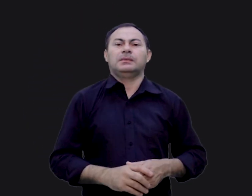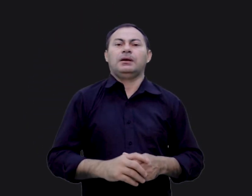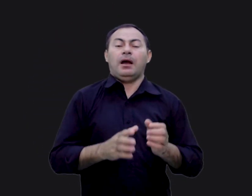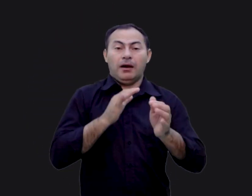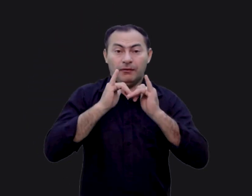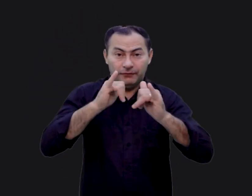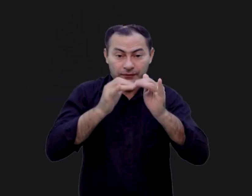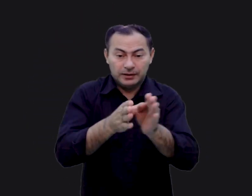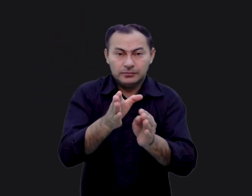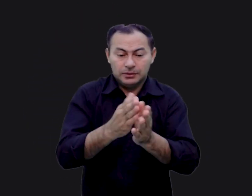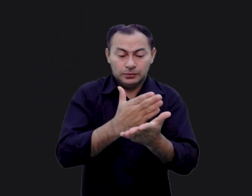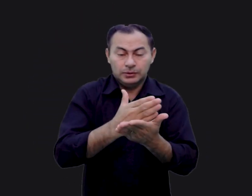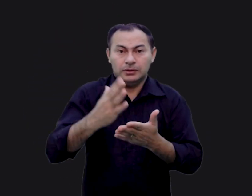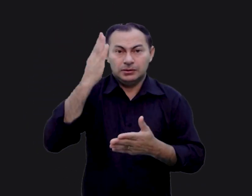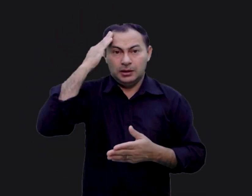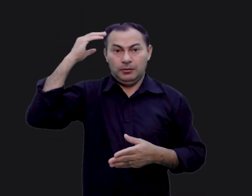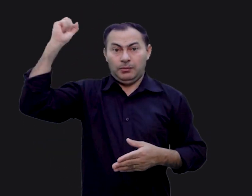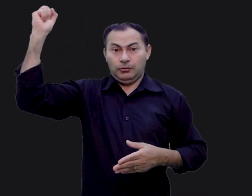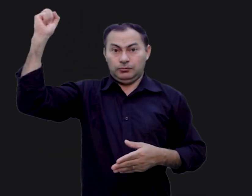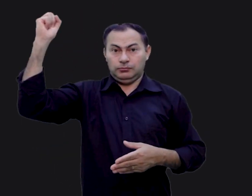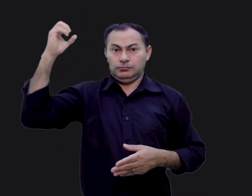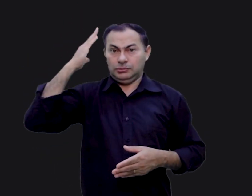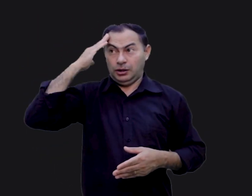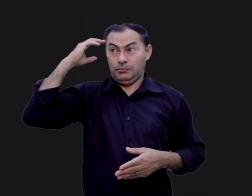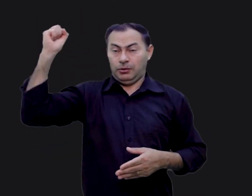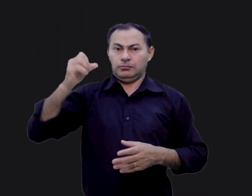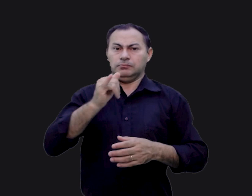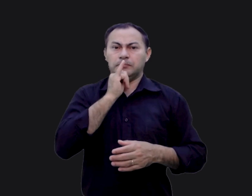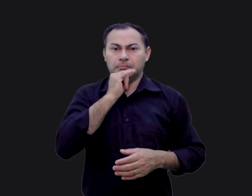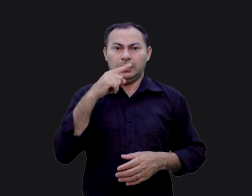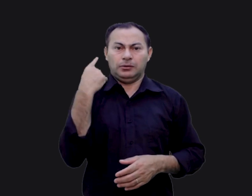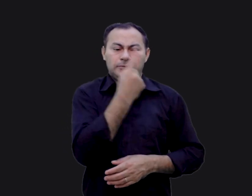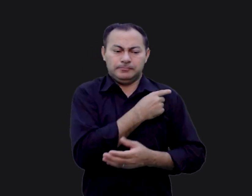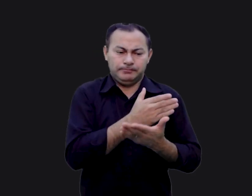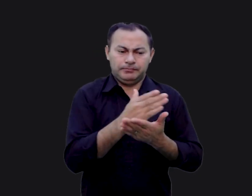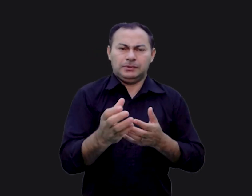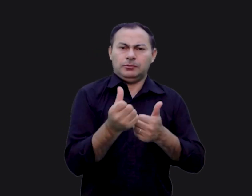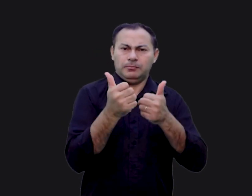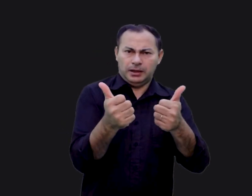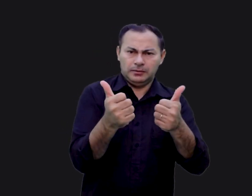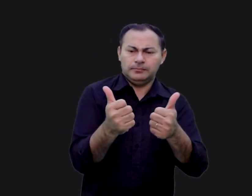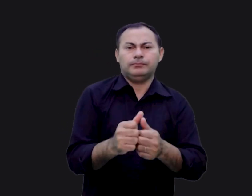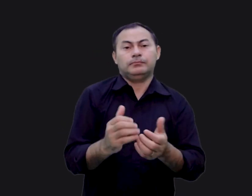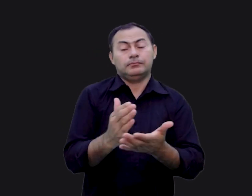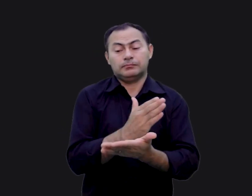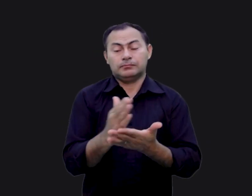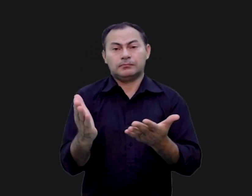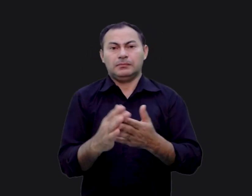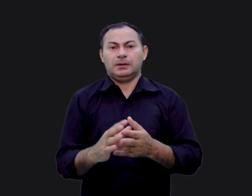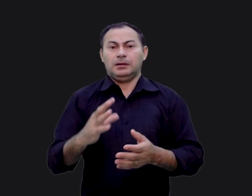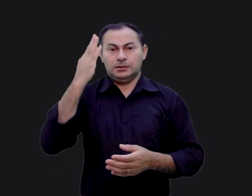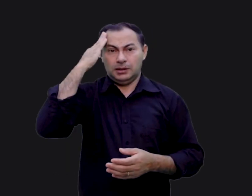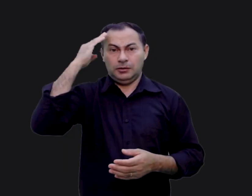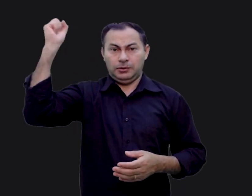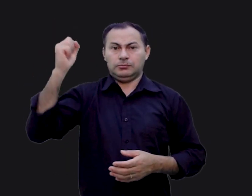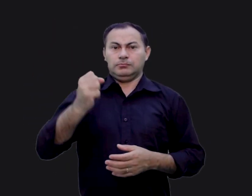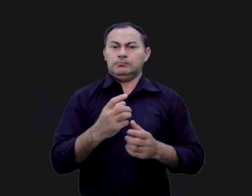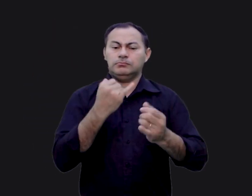um grande aviso. No início, Salomão era um exemplo para nós. Ele começou muito bem. De certa forma, Salomão foi